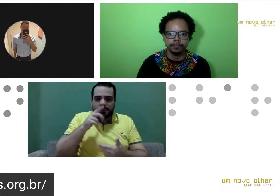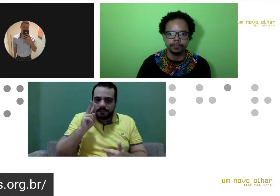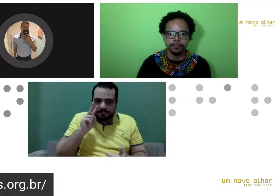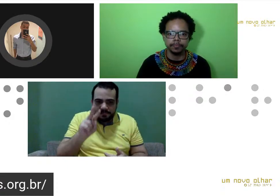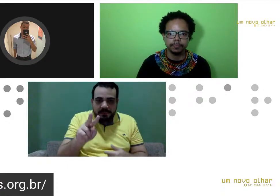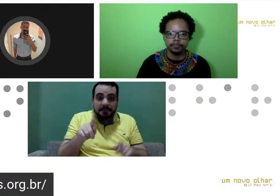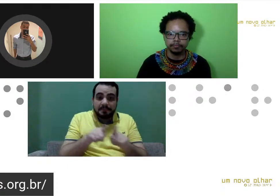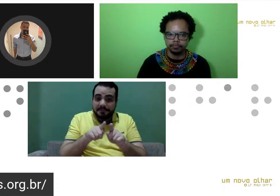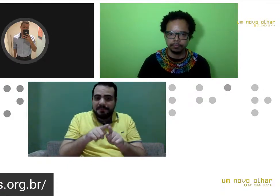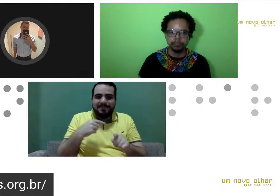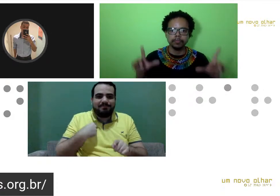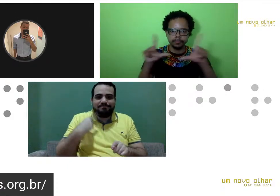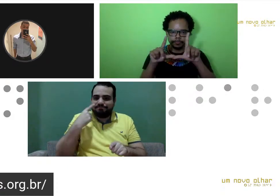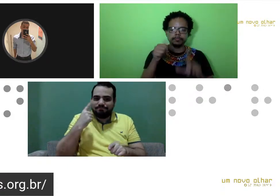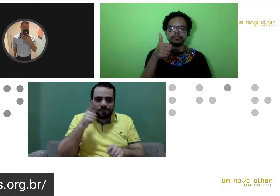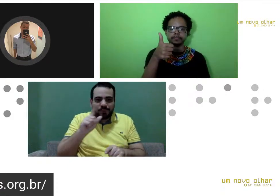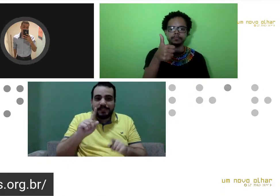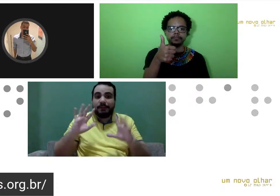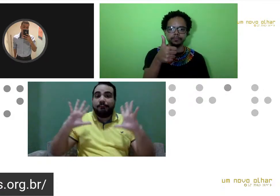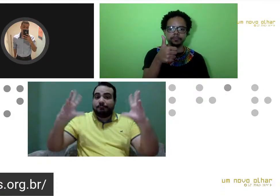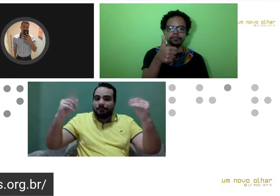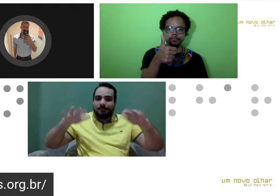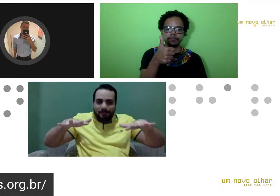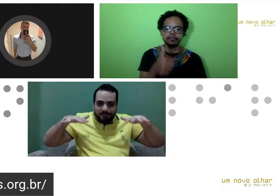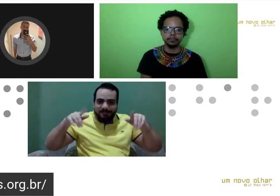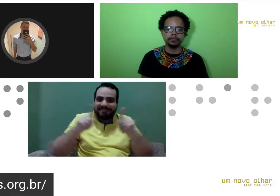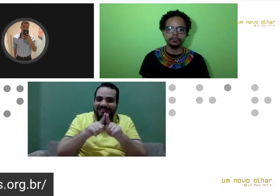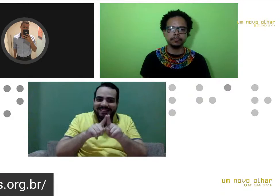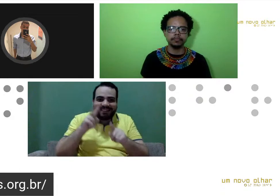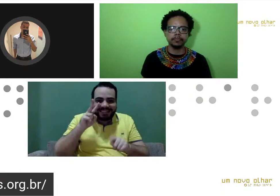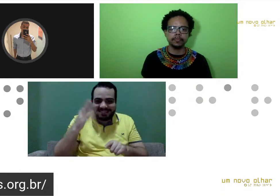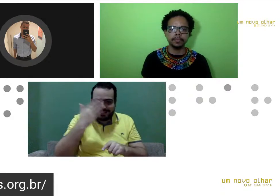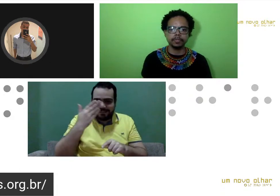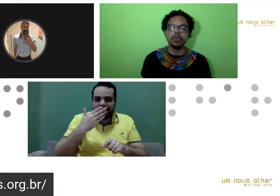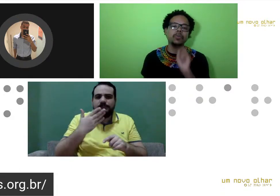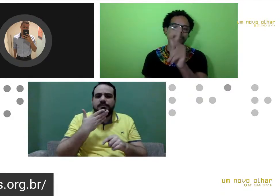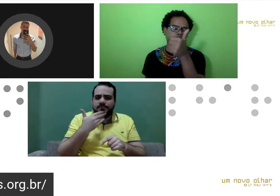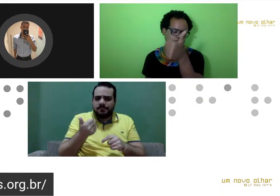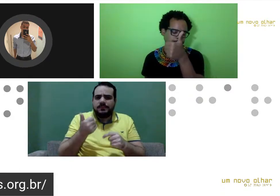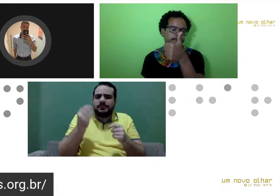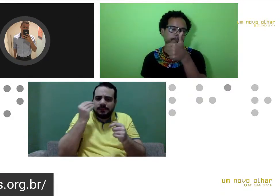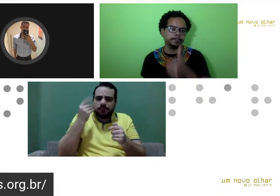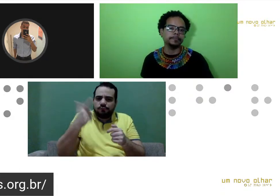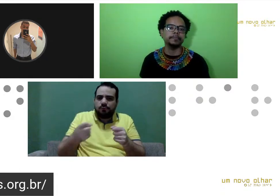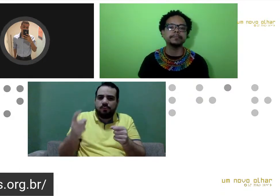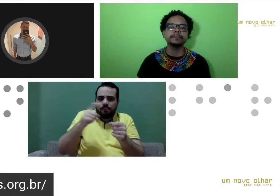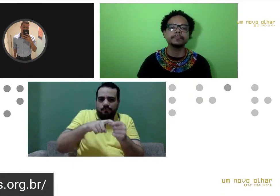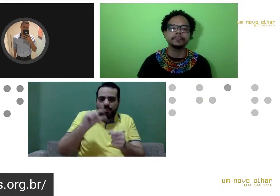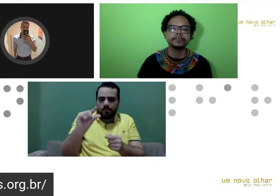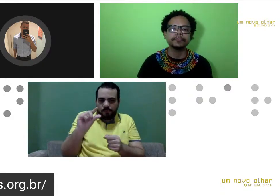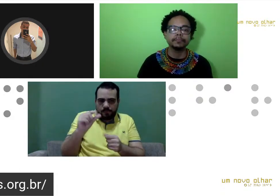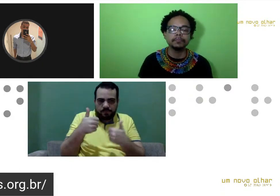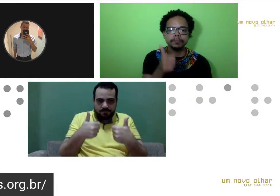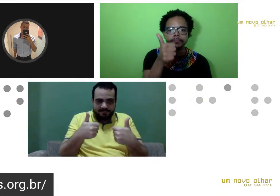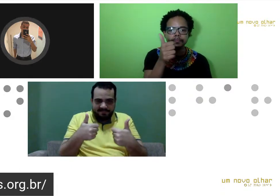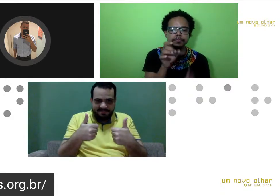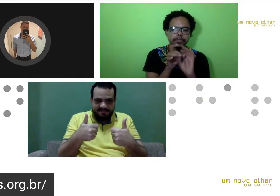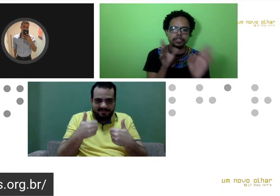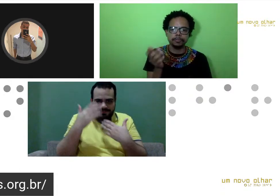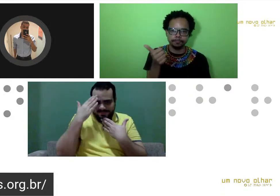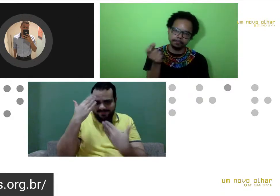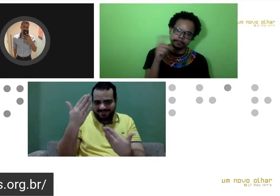não sinaliza e aí você pede para desligar ou fechar os delaide né e aparecer novamente começa a finalizar